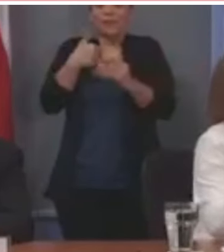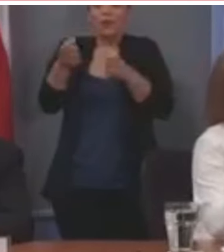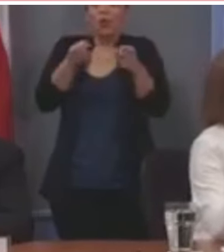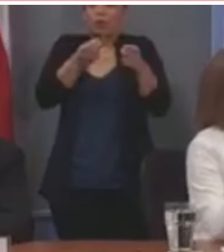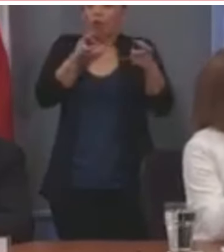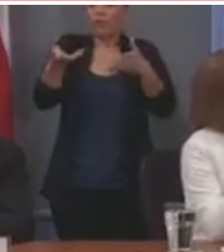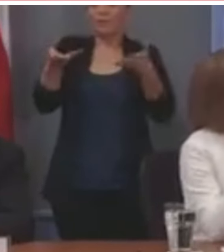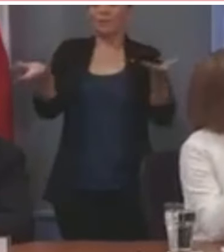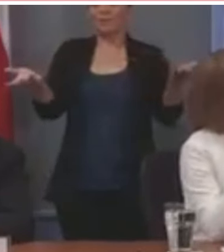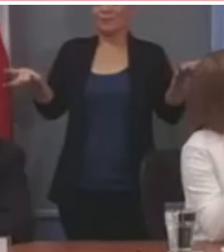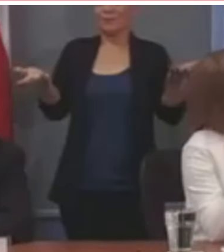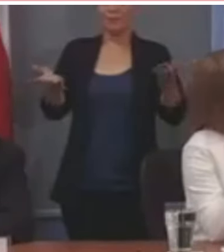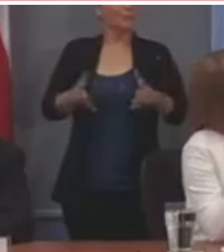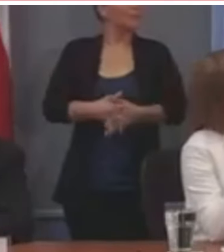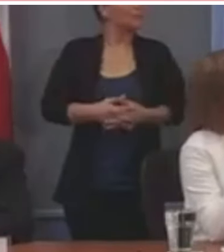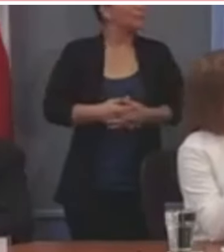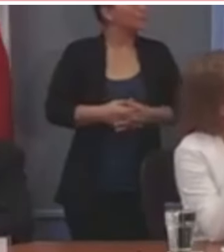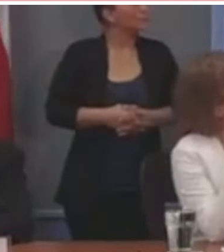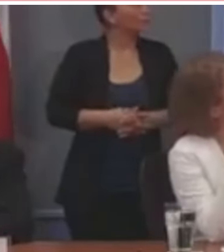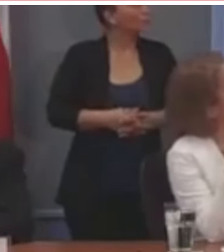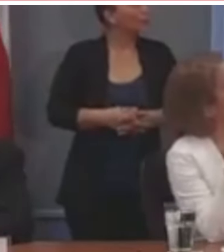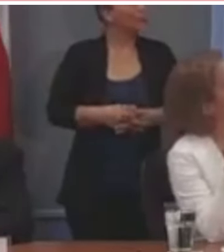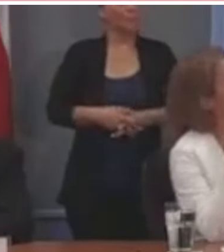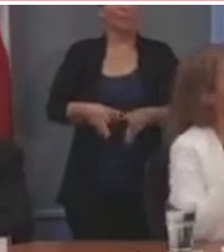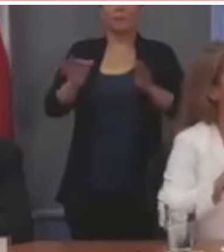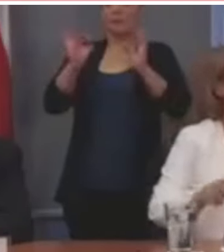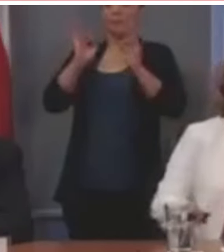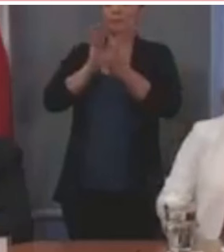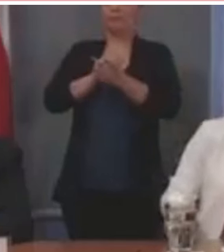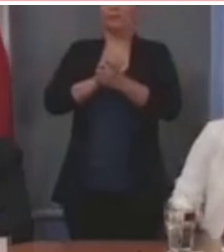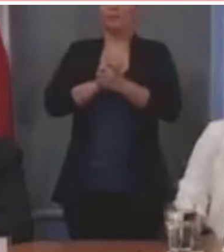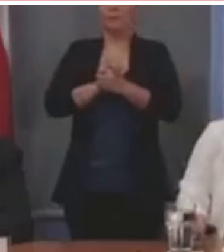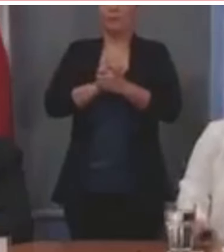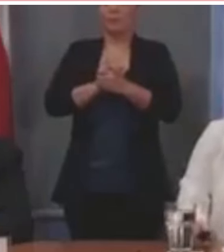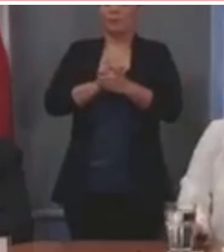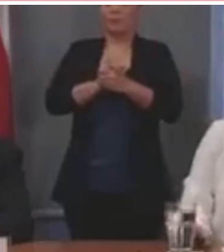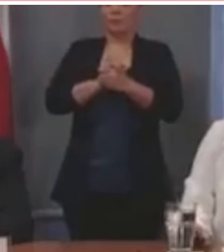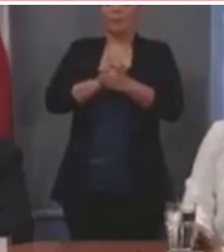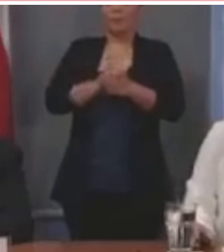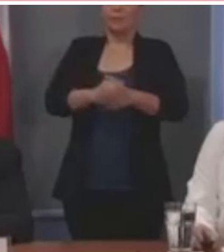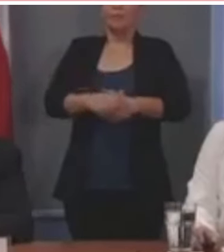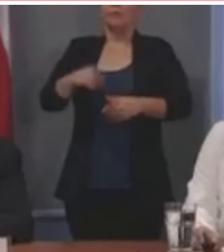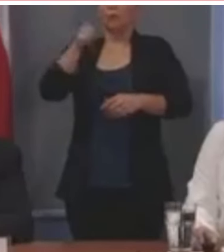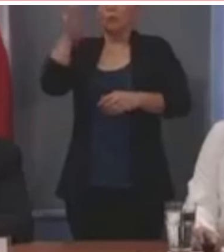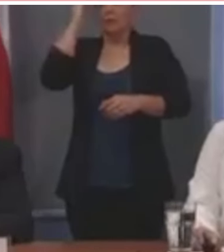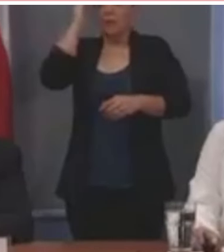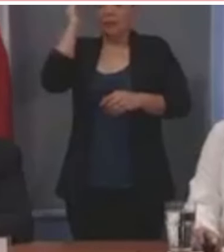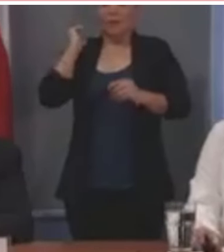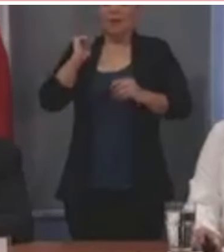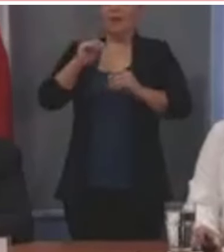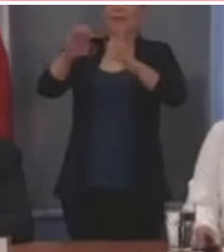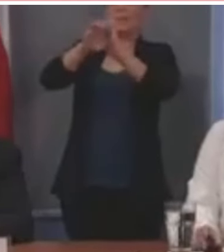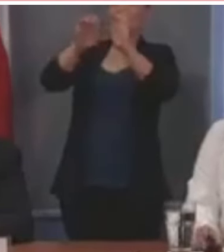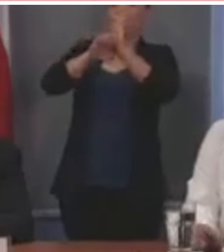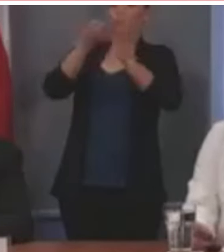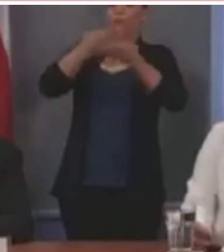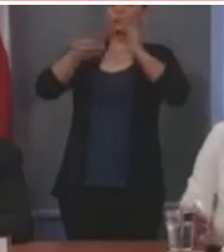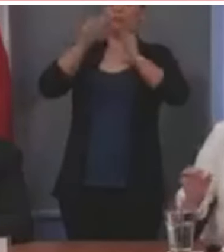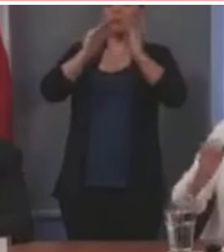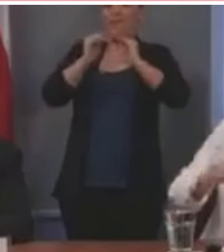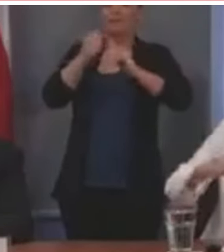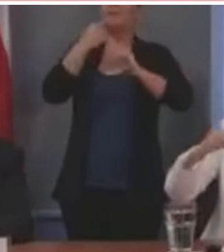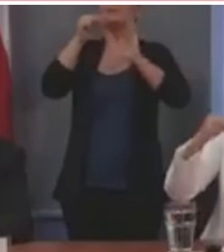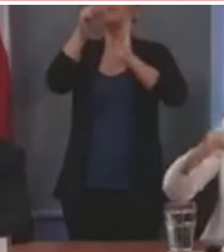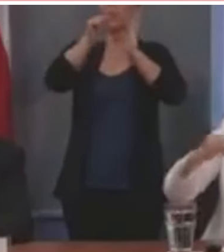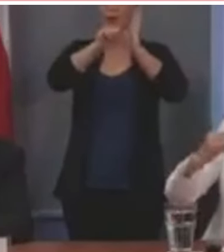controles administrativos. Ahora, también sabe usted, tenemos el Estatuto de Servicio Civil que nos dice en este artículo